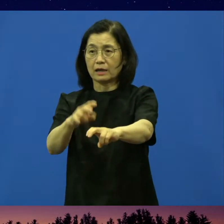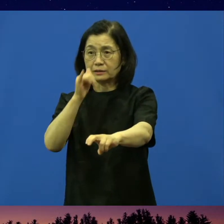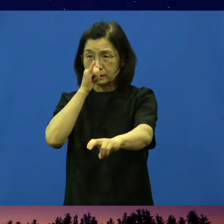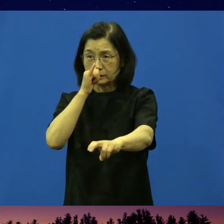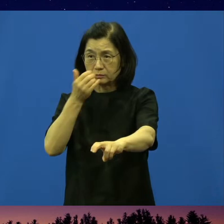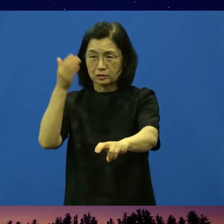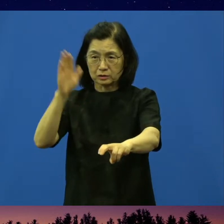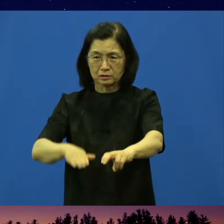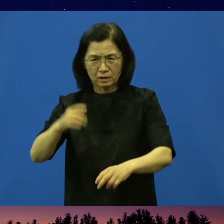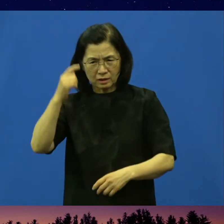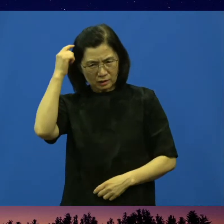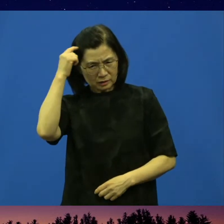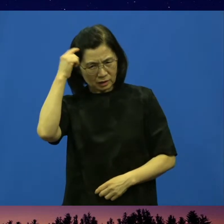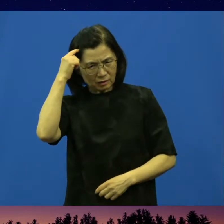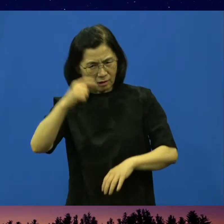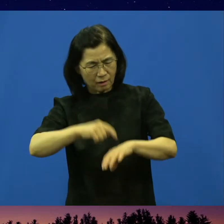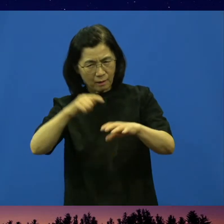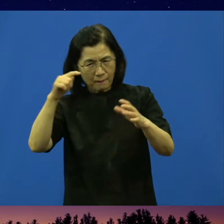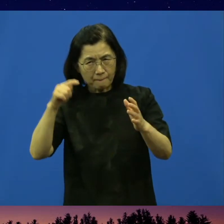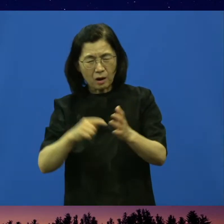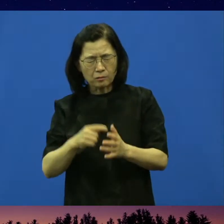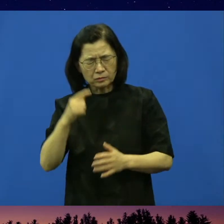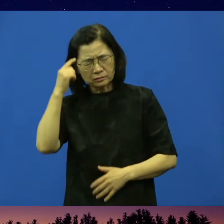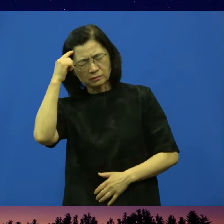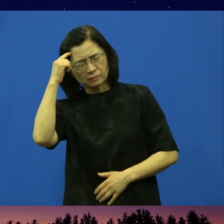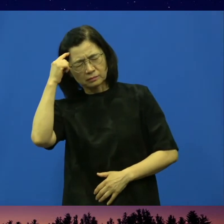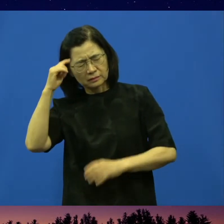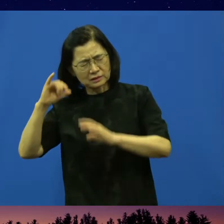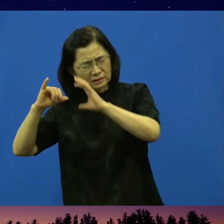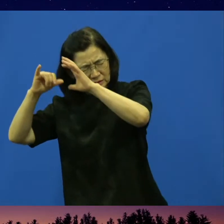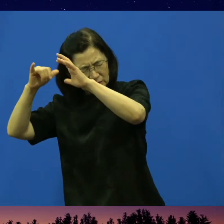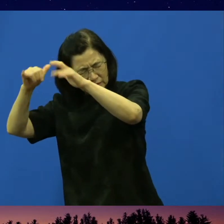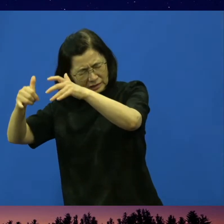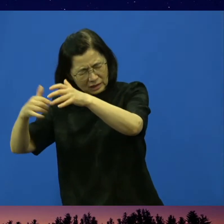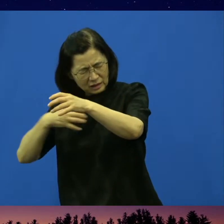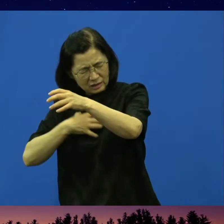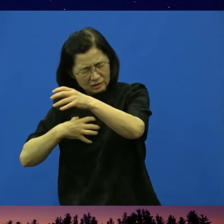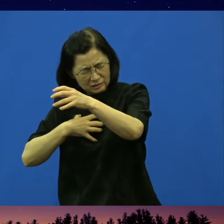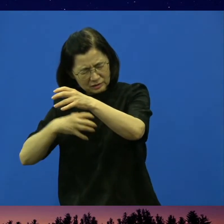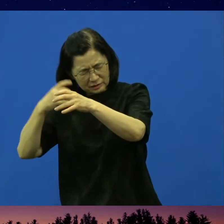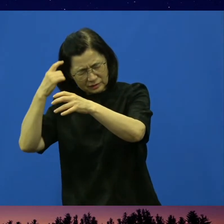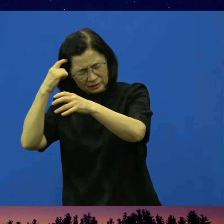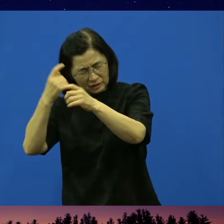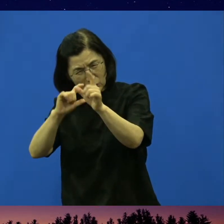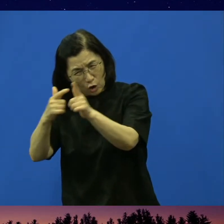거예요. 세상 사람들이 쫓는 어떤 것에 아직도 내가 미련이 있는 거예요.